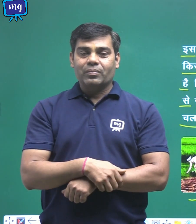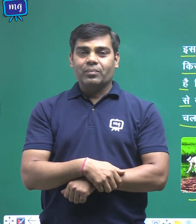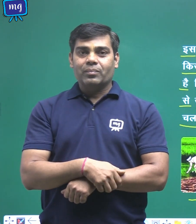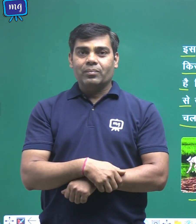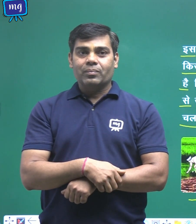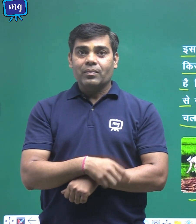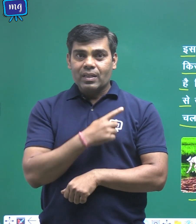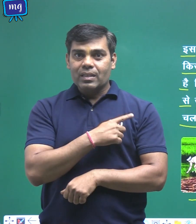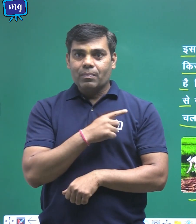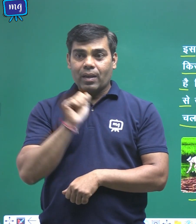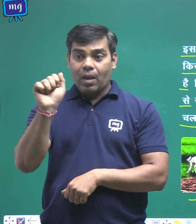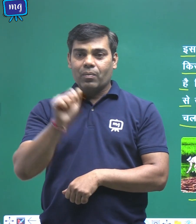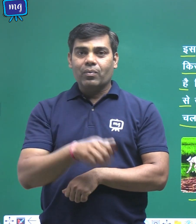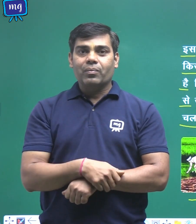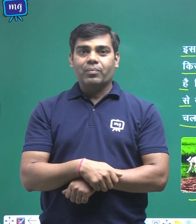इसमें आपको